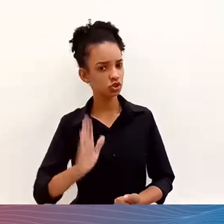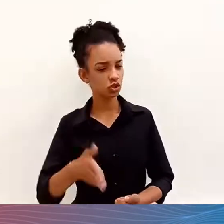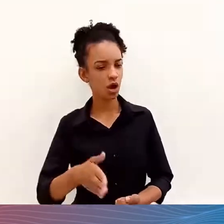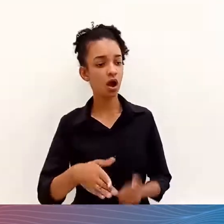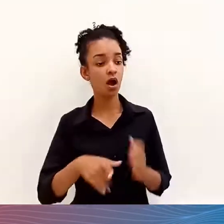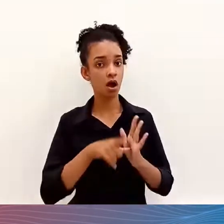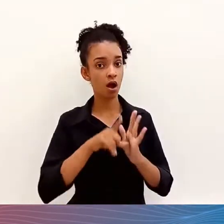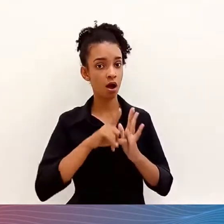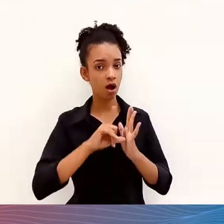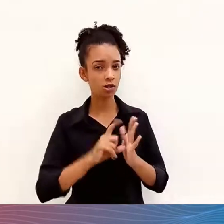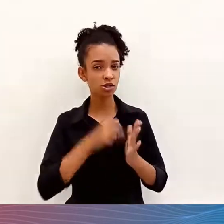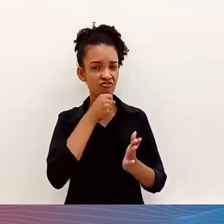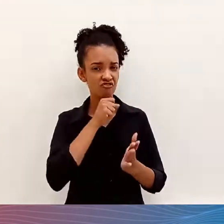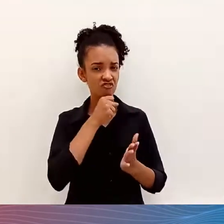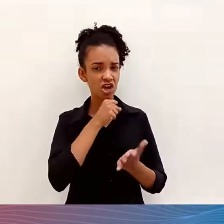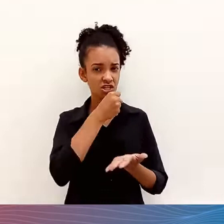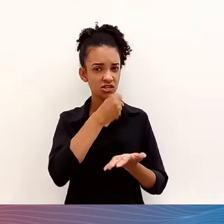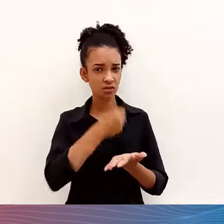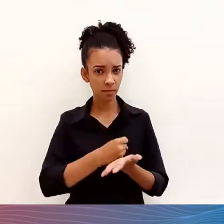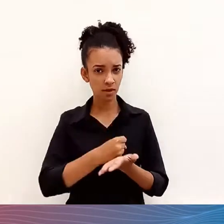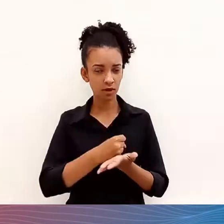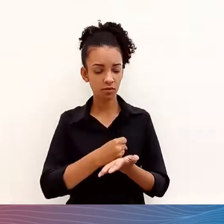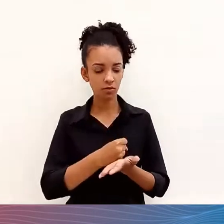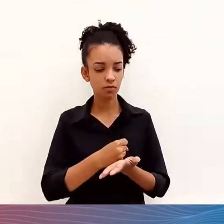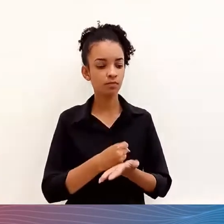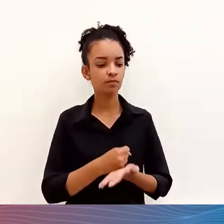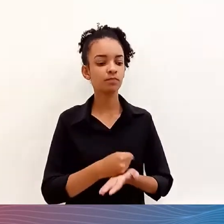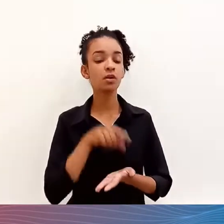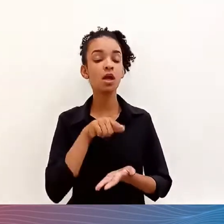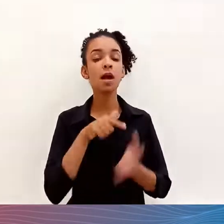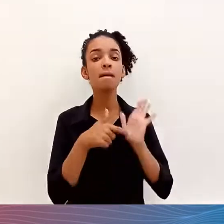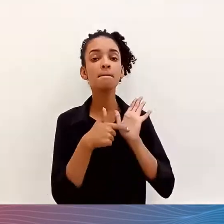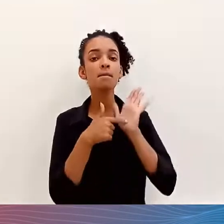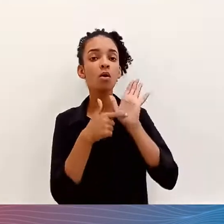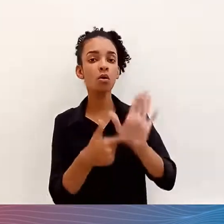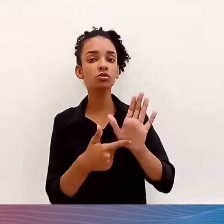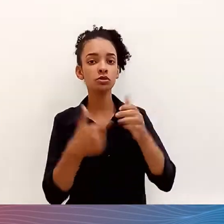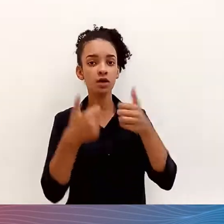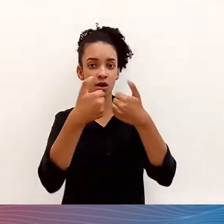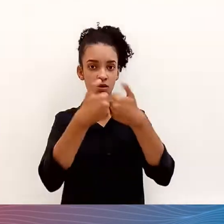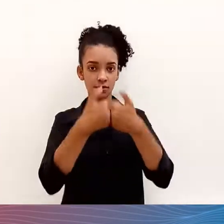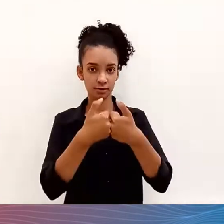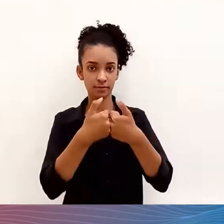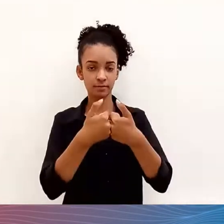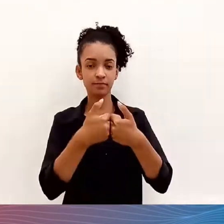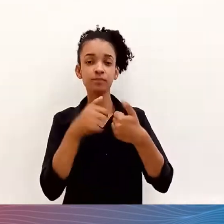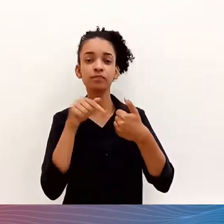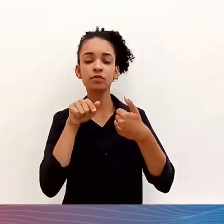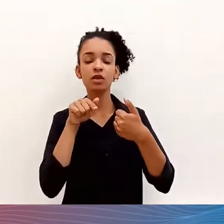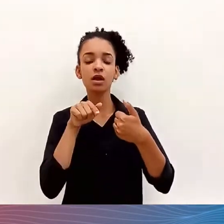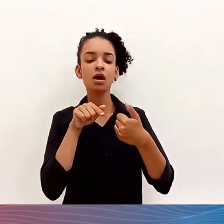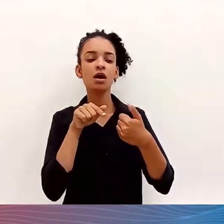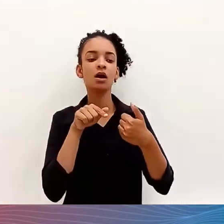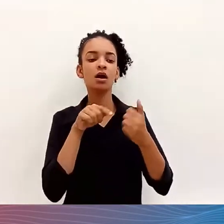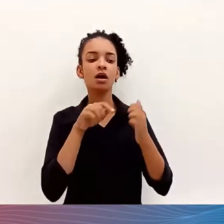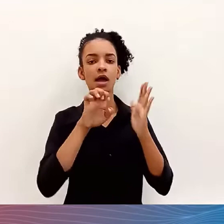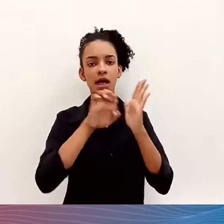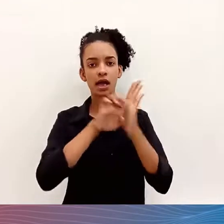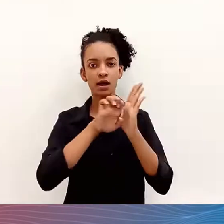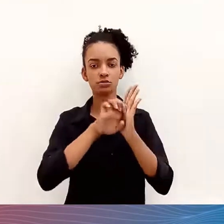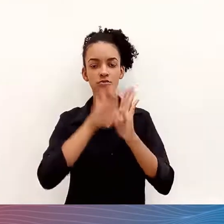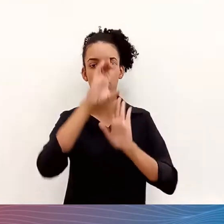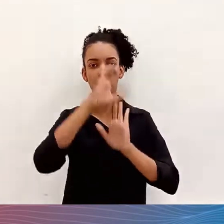da Aliança. Isso está em Êxodo 25, vamos dar uma olhada. Êxodo 25, versículo